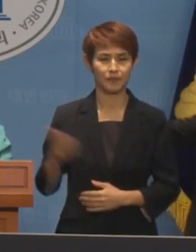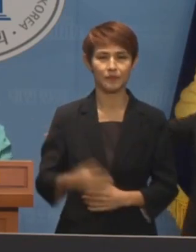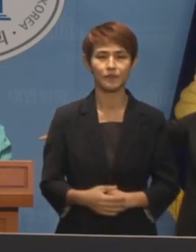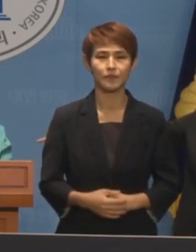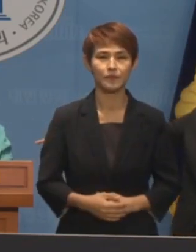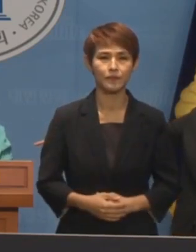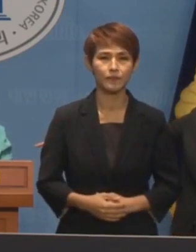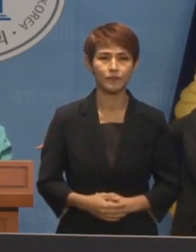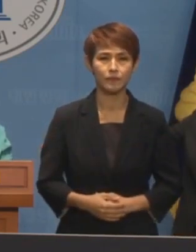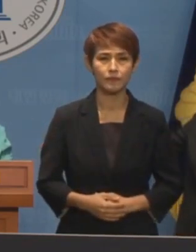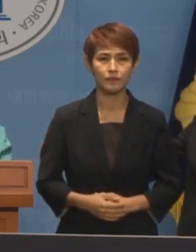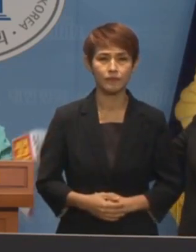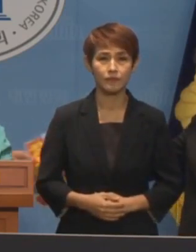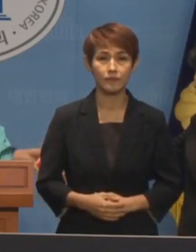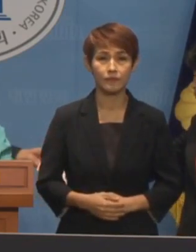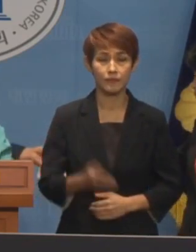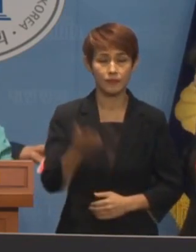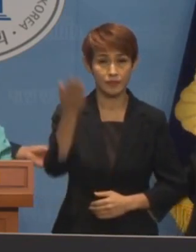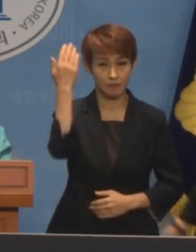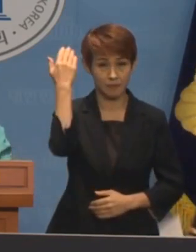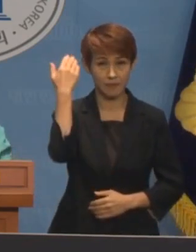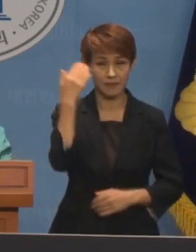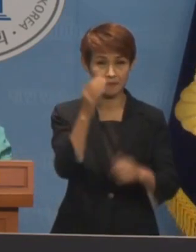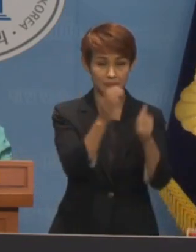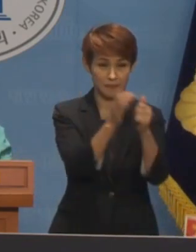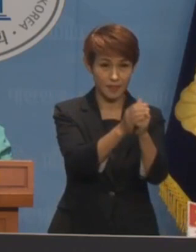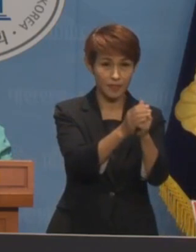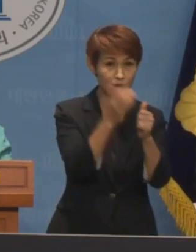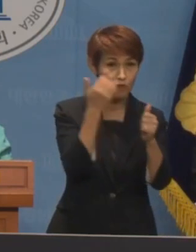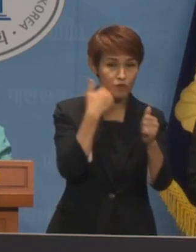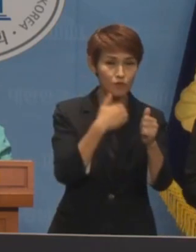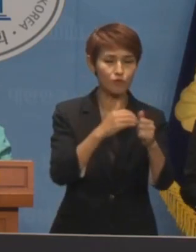지난번에 임명되신 우리 안창호